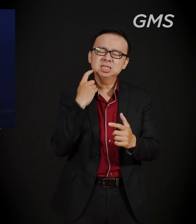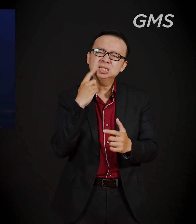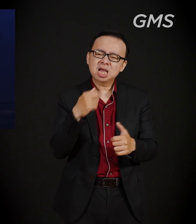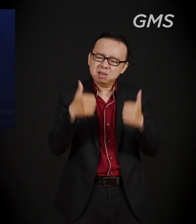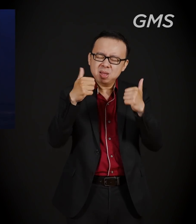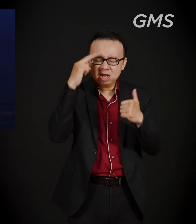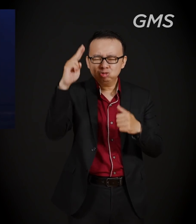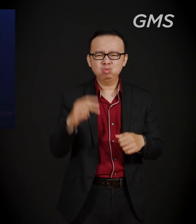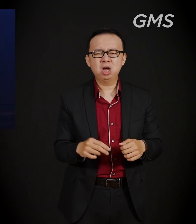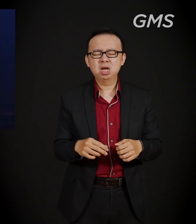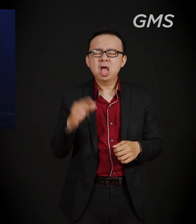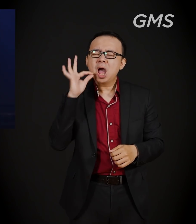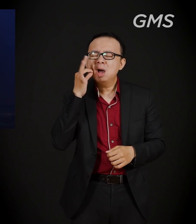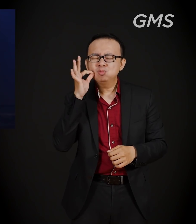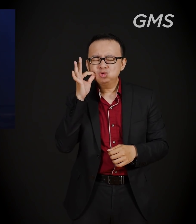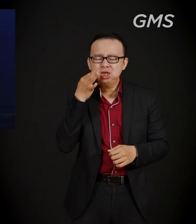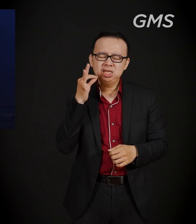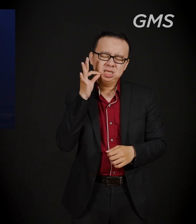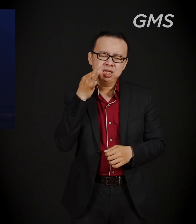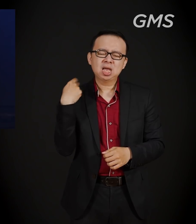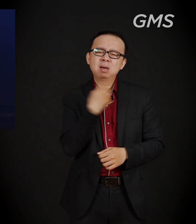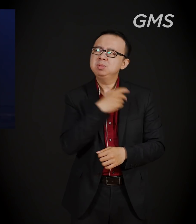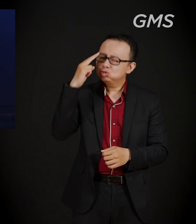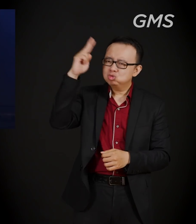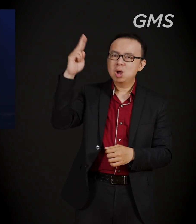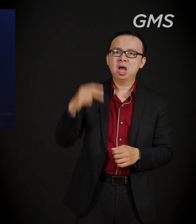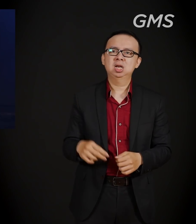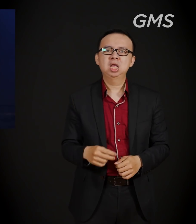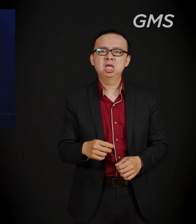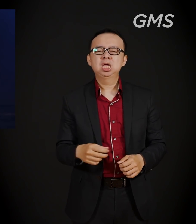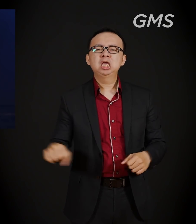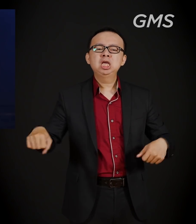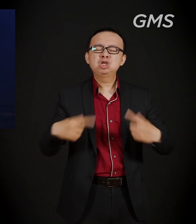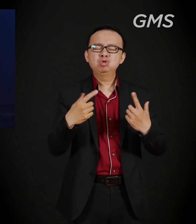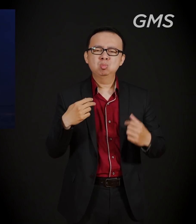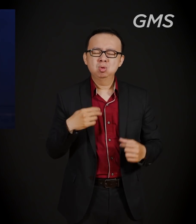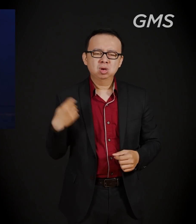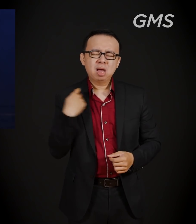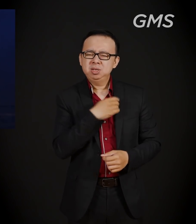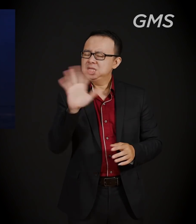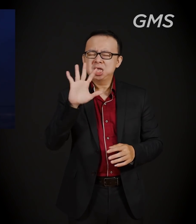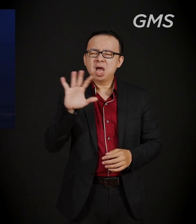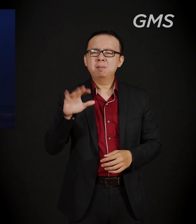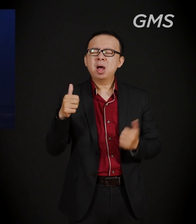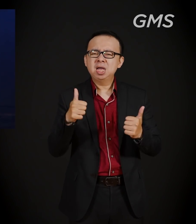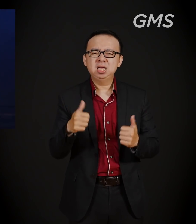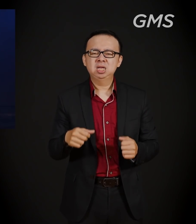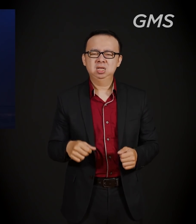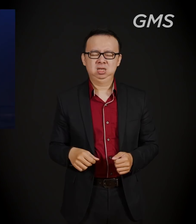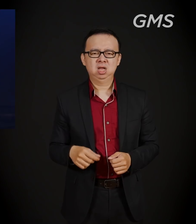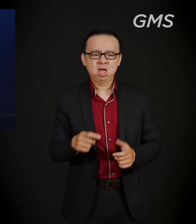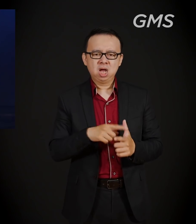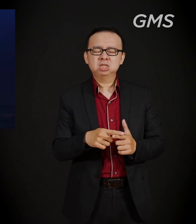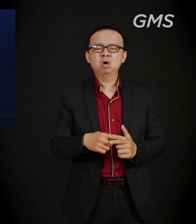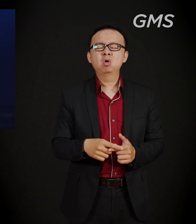Hidup kami justru ngomongin orang. Hidup kami penuh kebencian. Hidup kami penuh kedendaman. Hidup kami penuh kepahitan. Dan kami tidak pernah berpikir bagaimana lewat